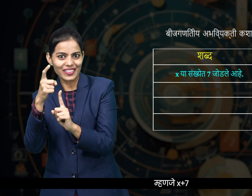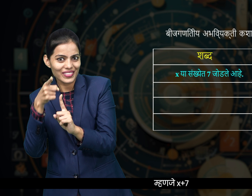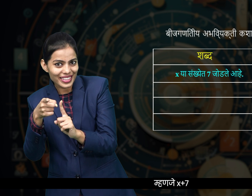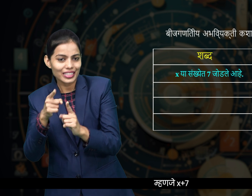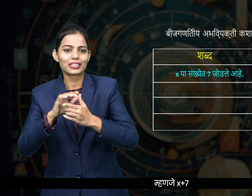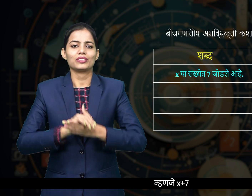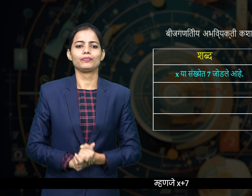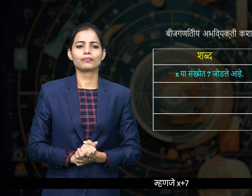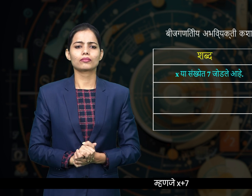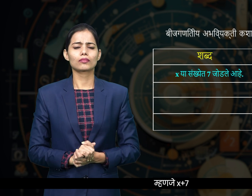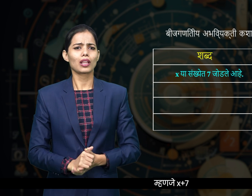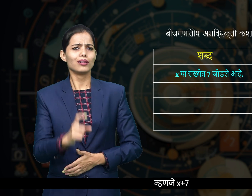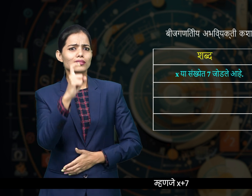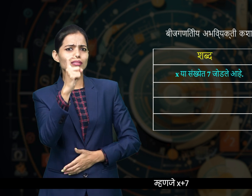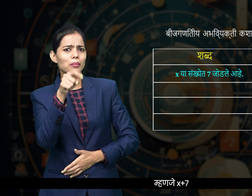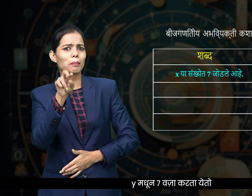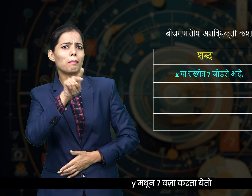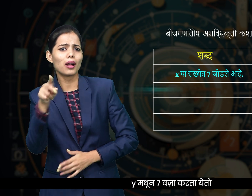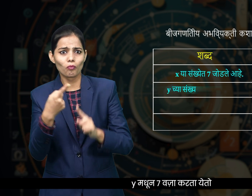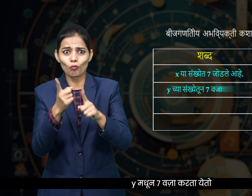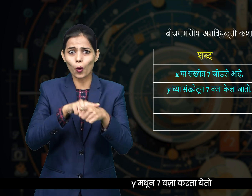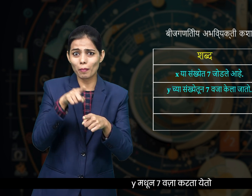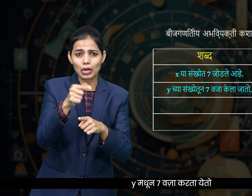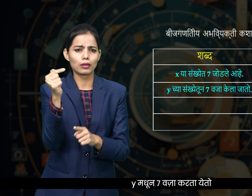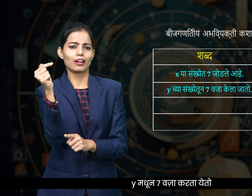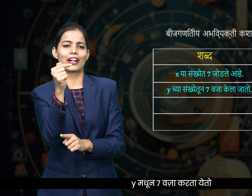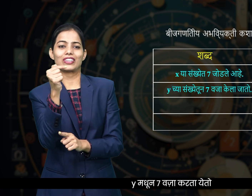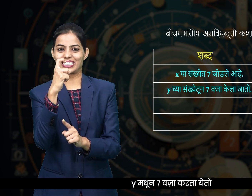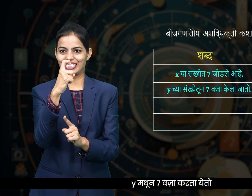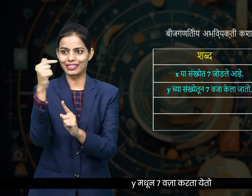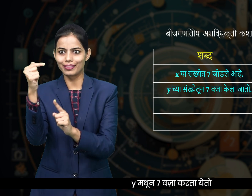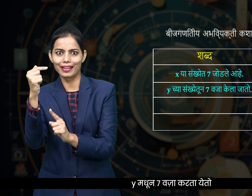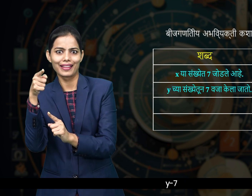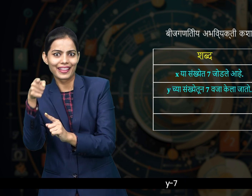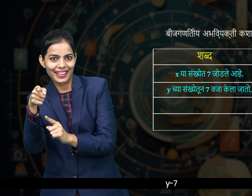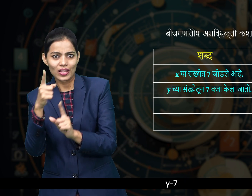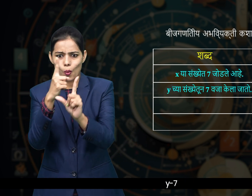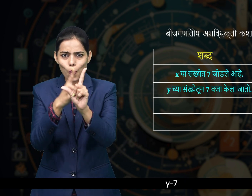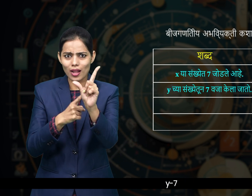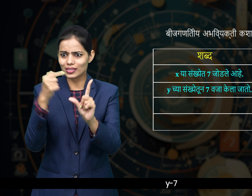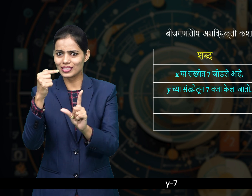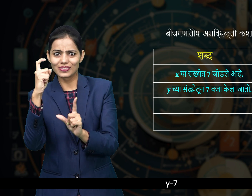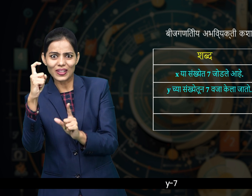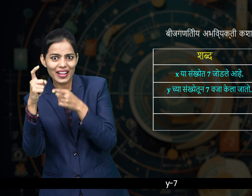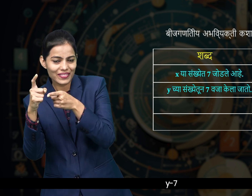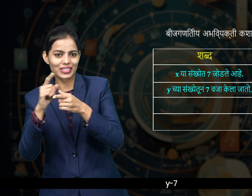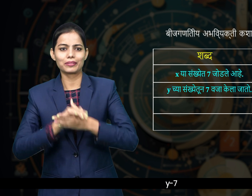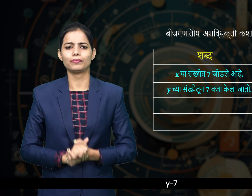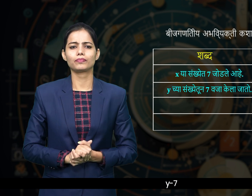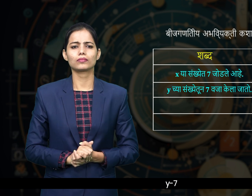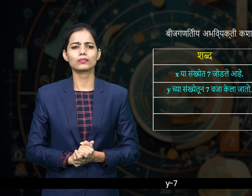म्हणजे x अधिक 7. y मधून 7 वजा करता येतो, y वजा 7.